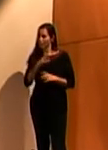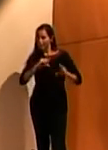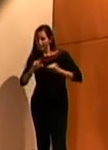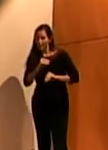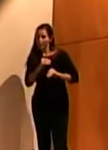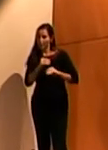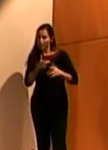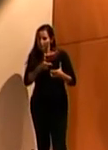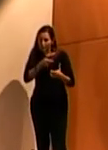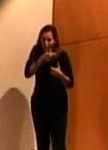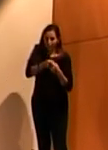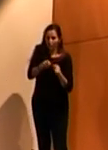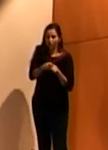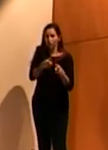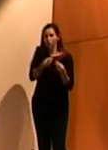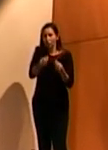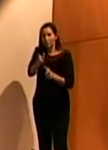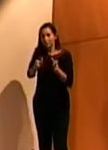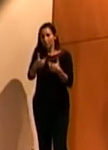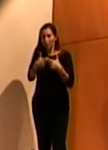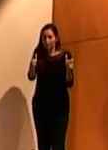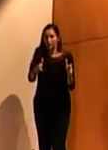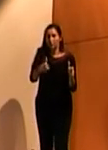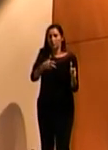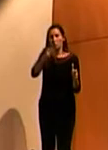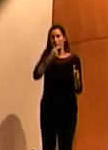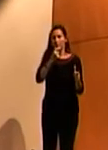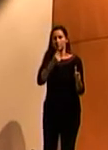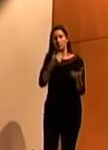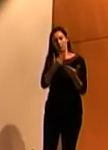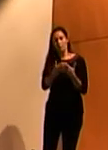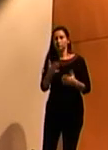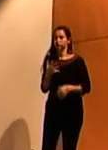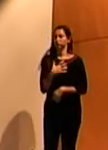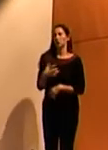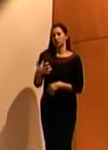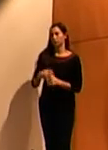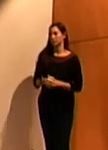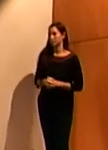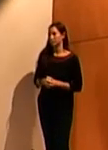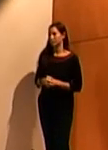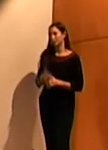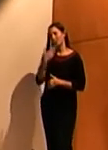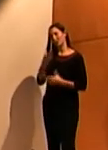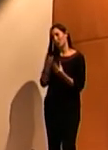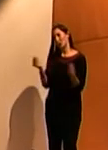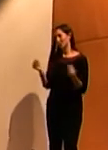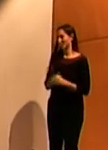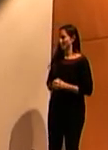pour faciliter l'accès aux espaces et tout ça. Et donc voilà, ça a été très, très riche. Donc merci beaucoup.